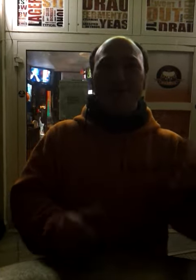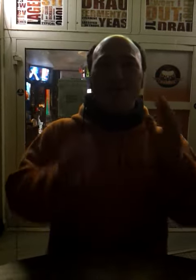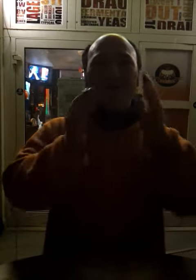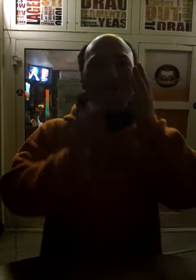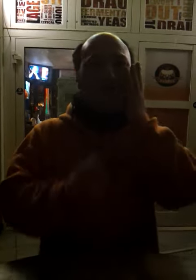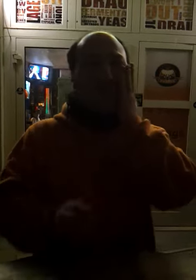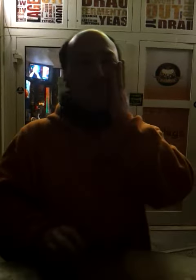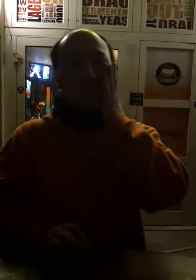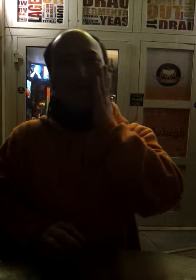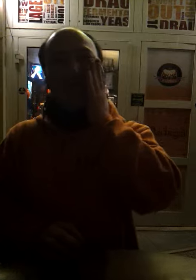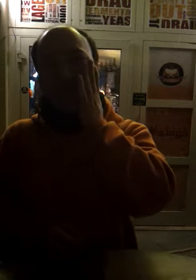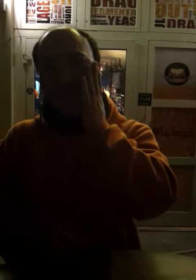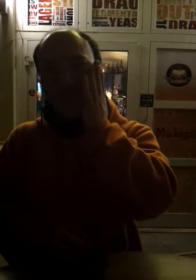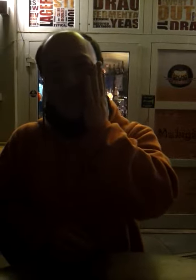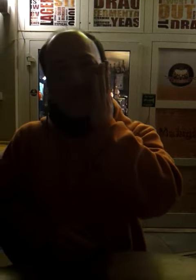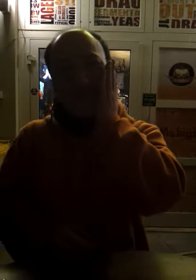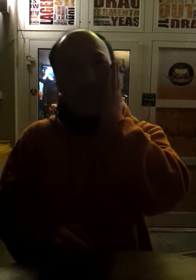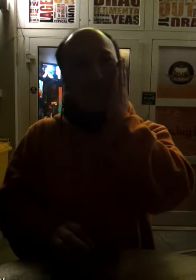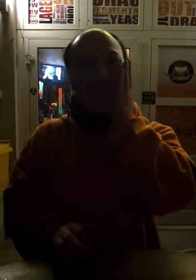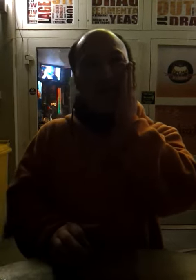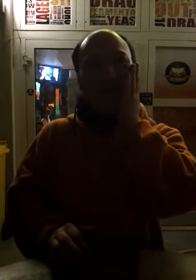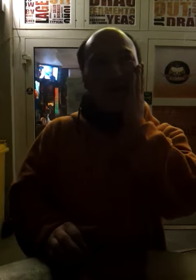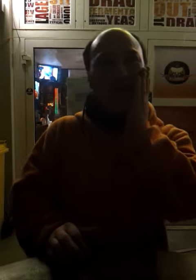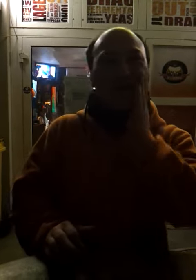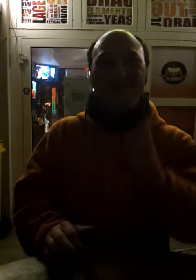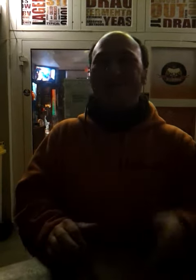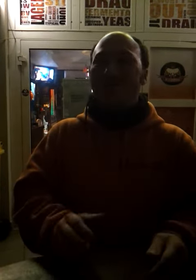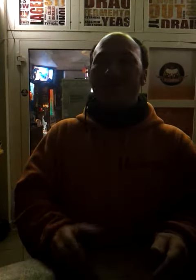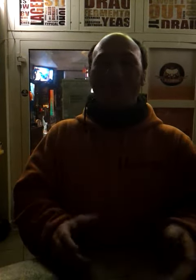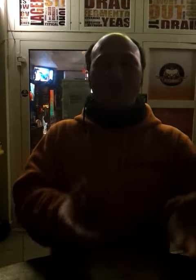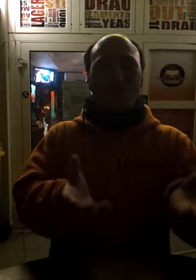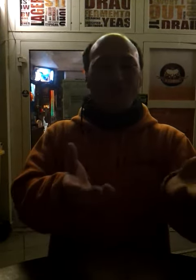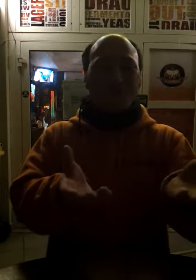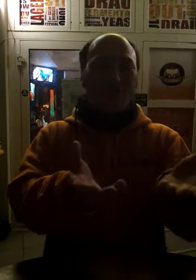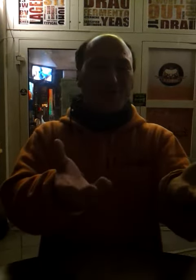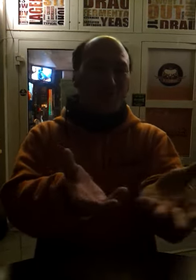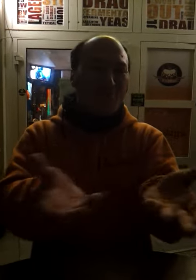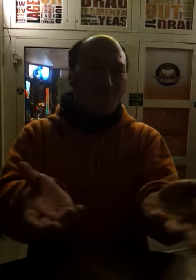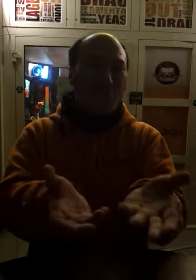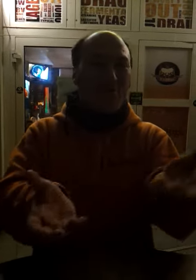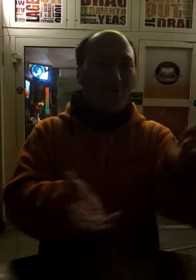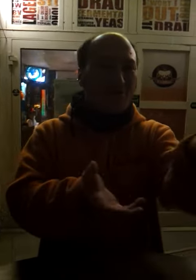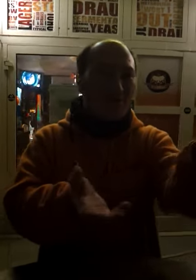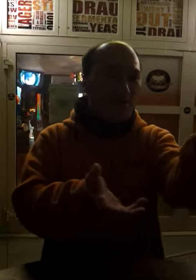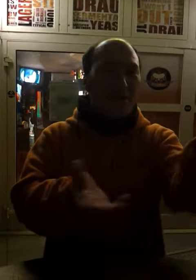gli fa: porca puttana, ha tirato uno schiaffo, mi hai fatto un male cane. Oh, scusi, scusi, non Toscano. volevo pigliarla